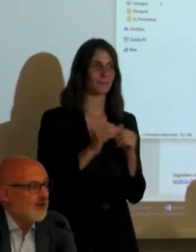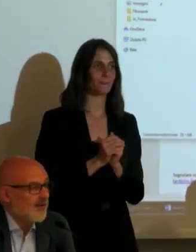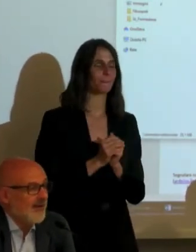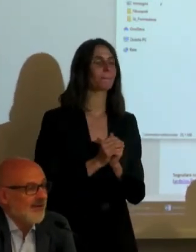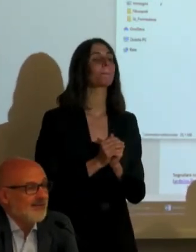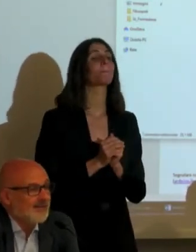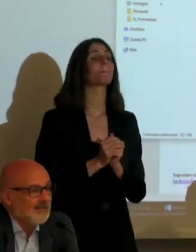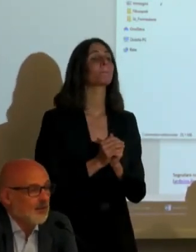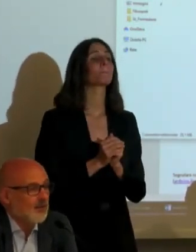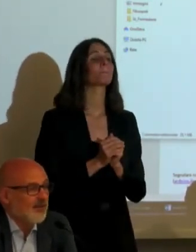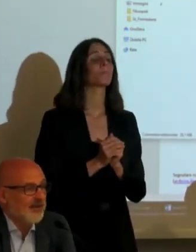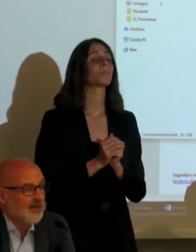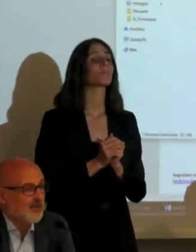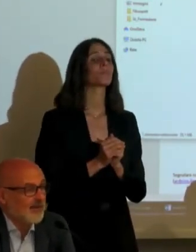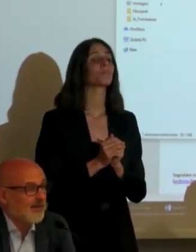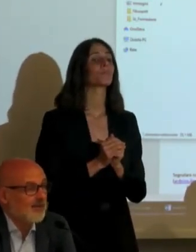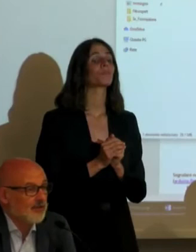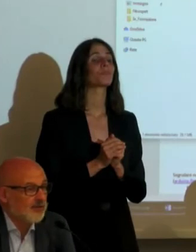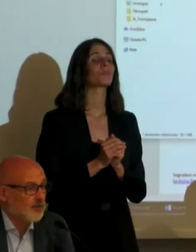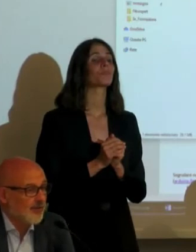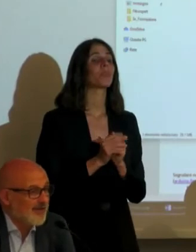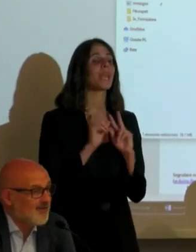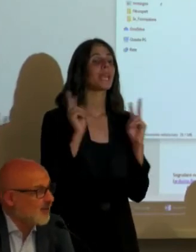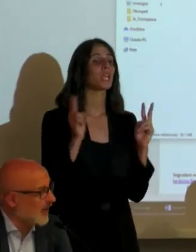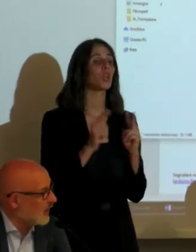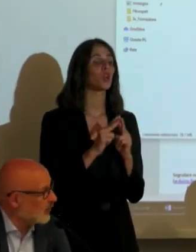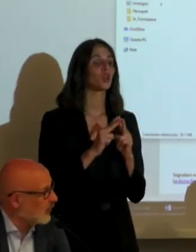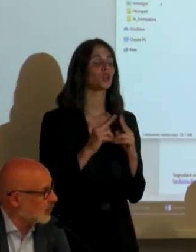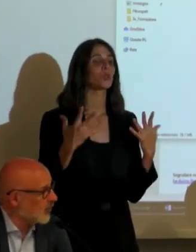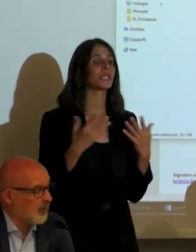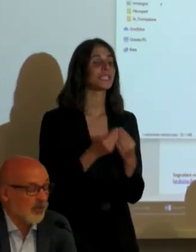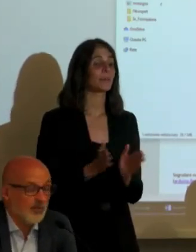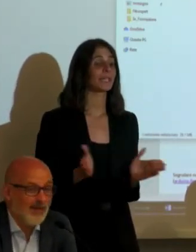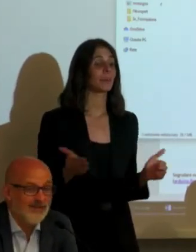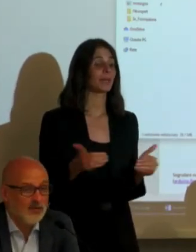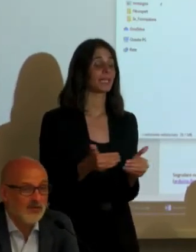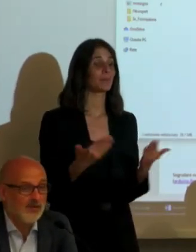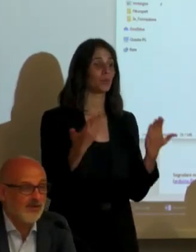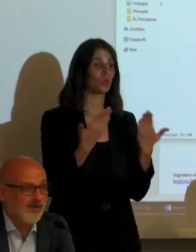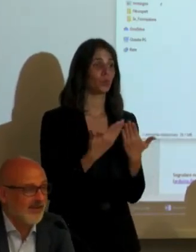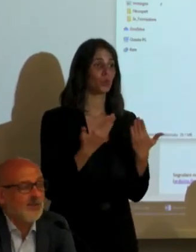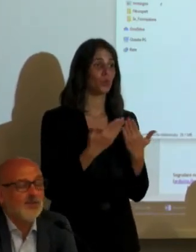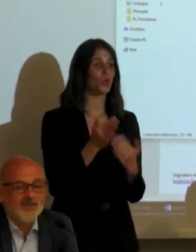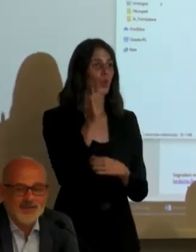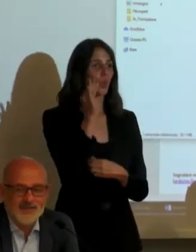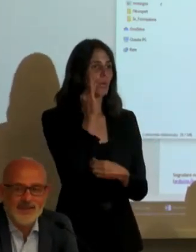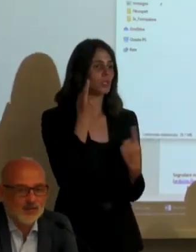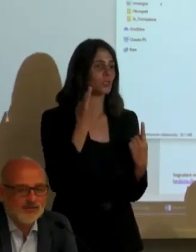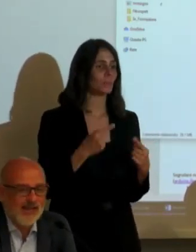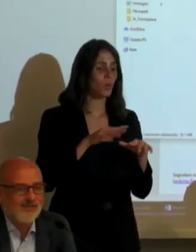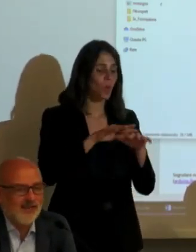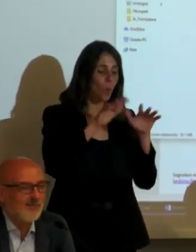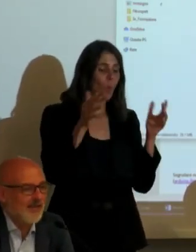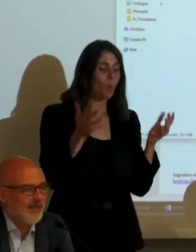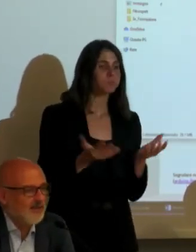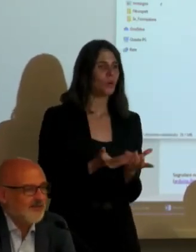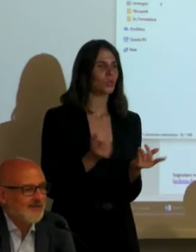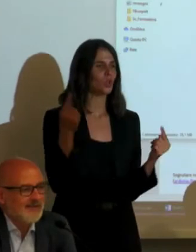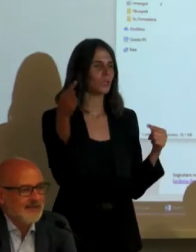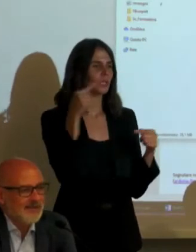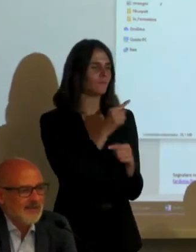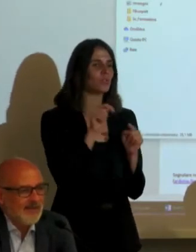L'incontro è con il Dipartimento di Studi Umanistici, che è un mondo complesso che cercheremo di illustrarvi al